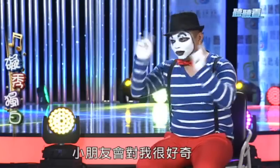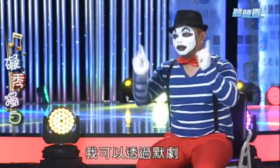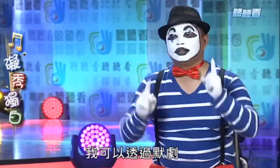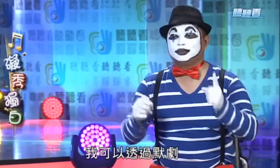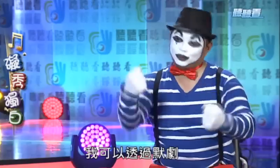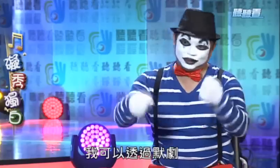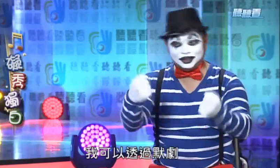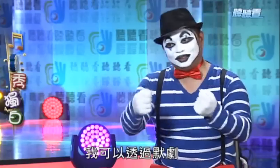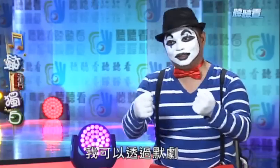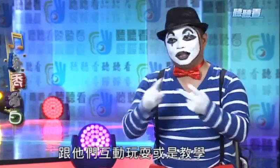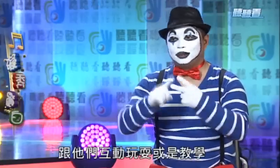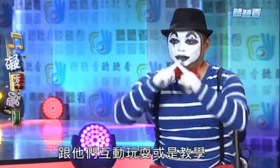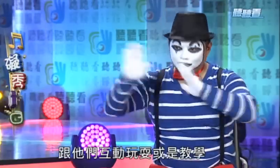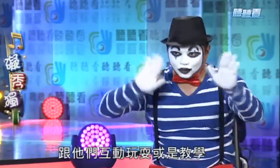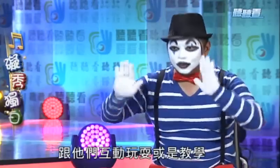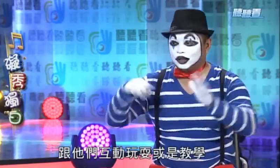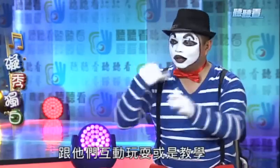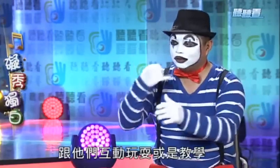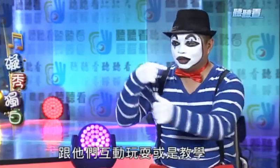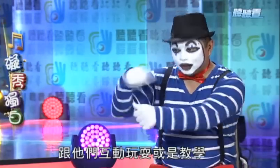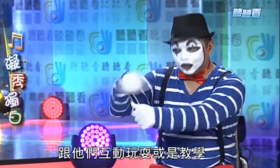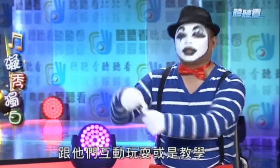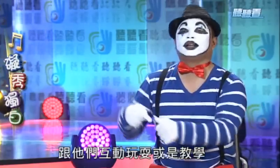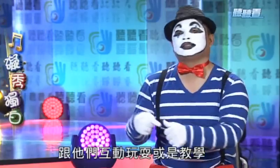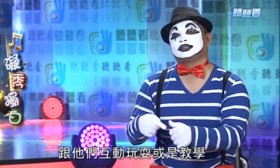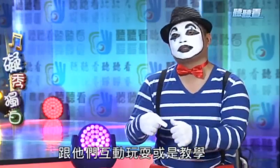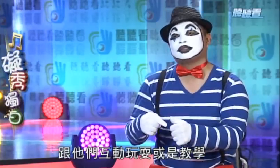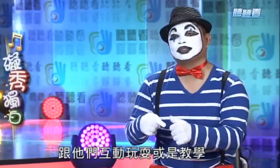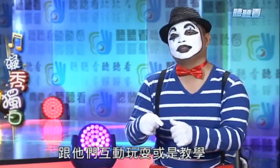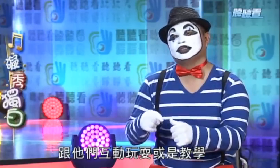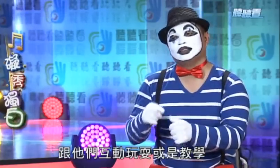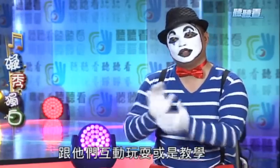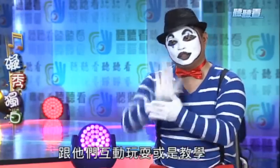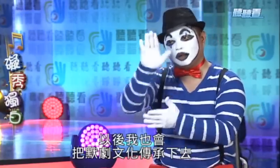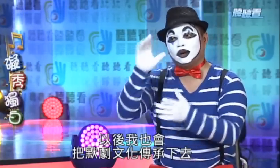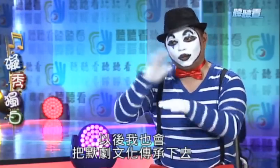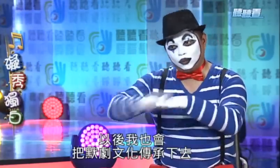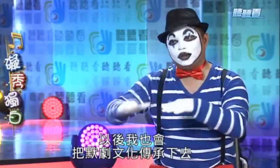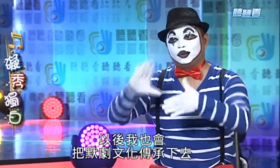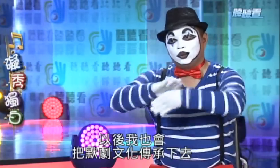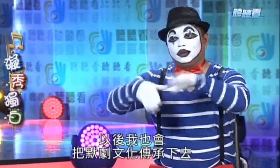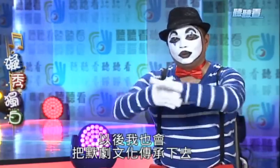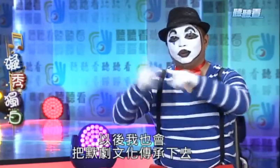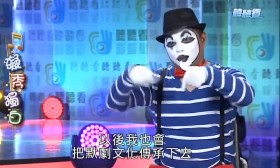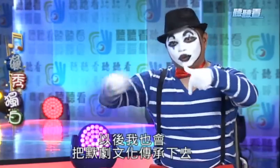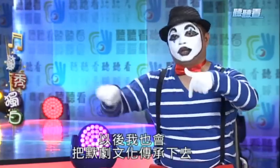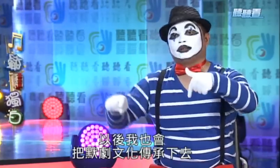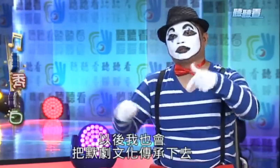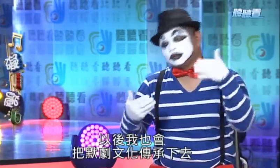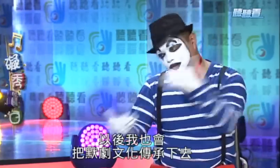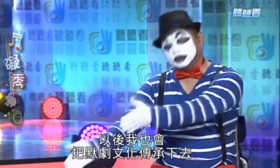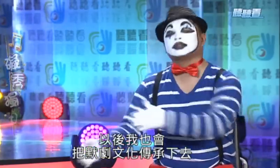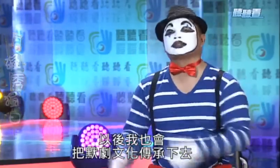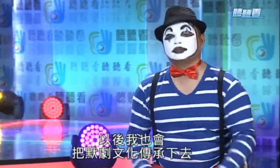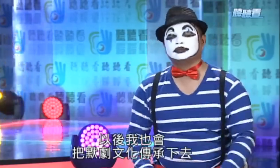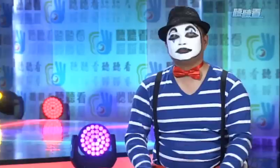可以透过墨剧跟他们互动玩耍或是教学，以后我也会把墨剧文化传承下去。